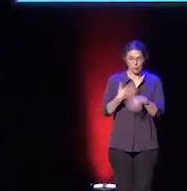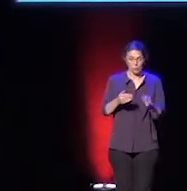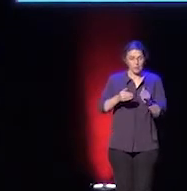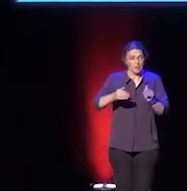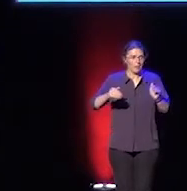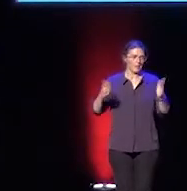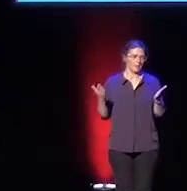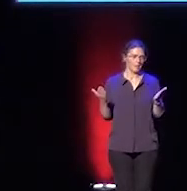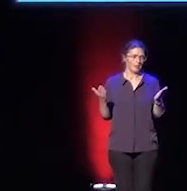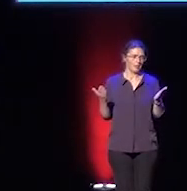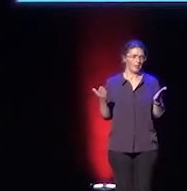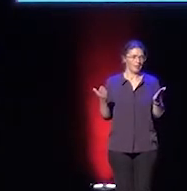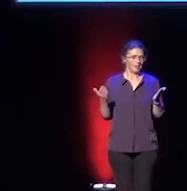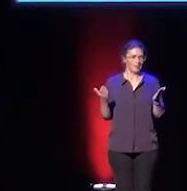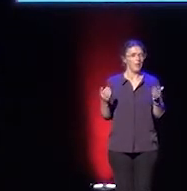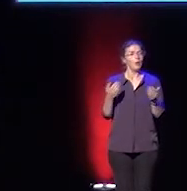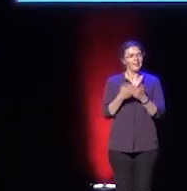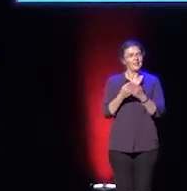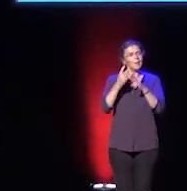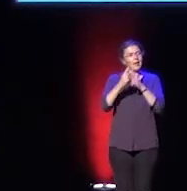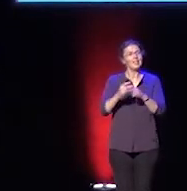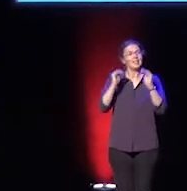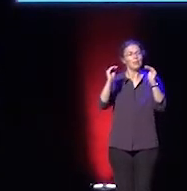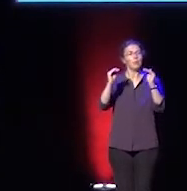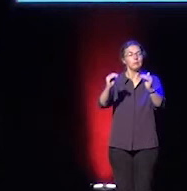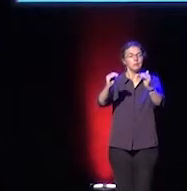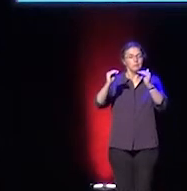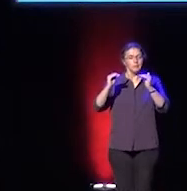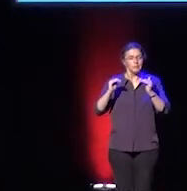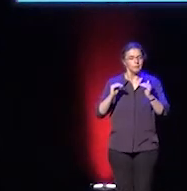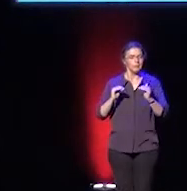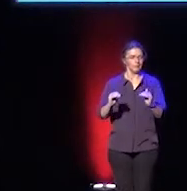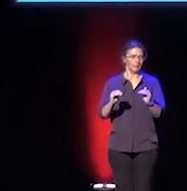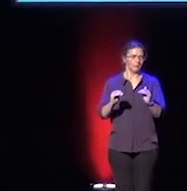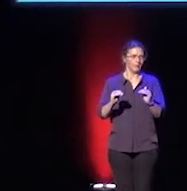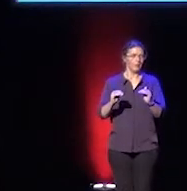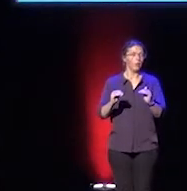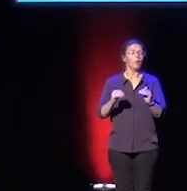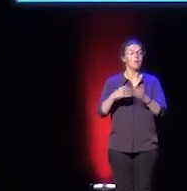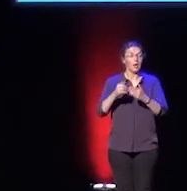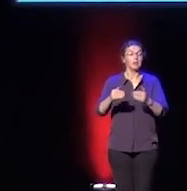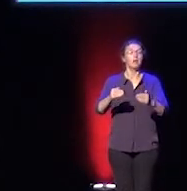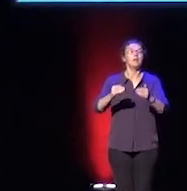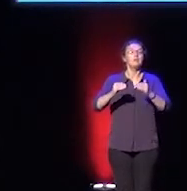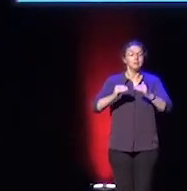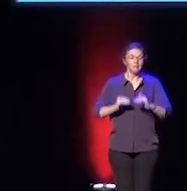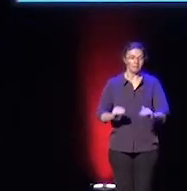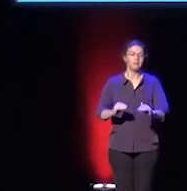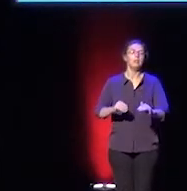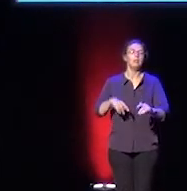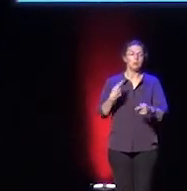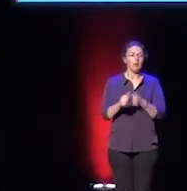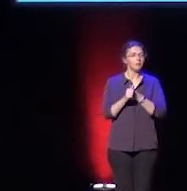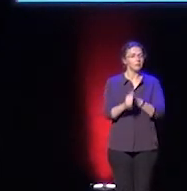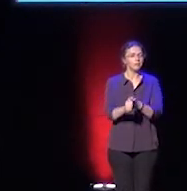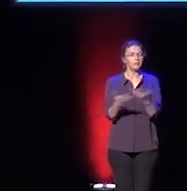Arbeitslosigkeit. Das Absenken des Rentenniveaus und die Fortsetzung der Absenkung wird dazu führen, dass